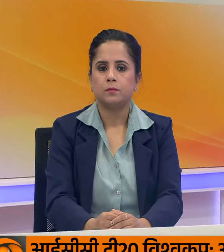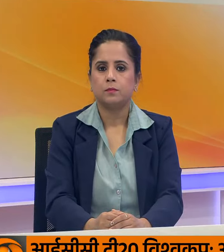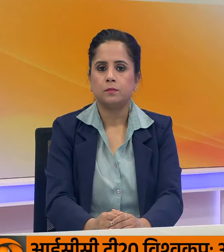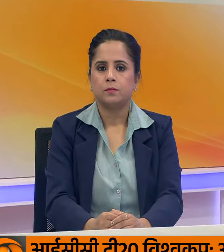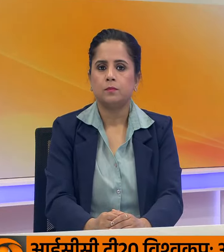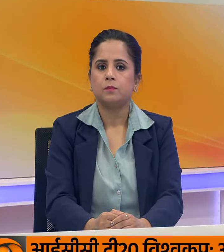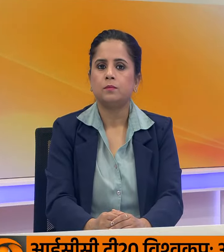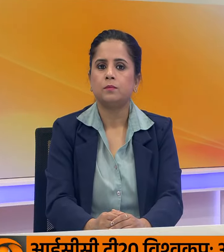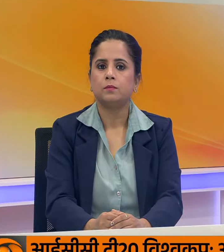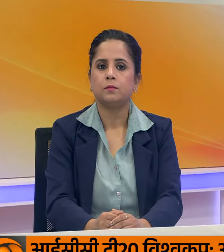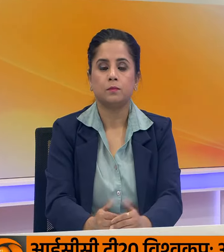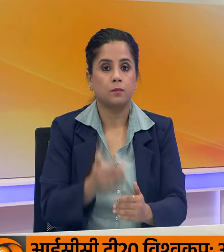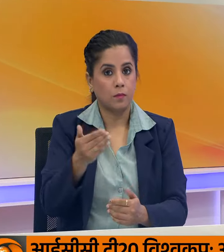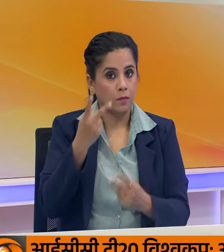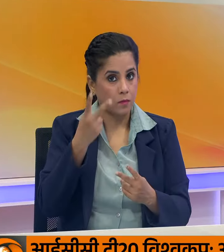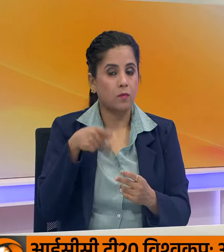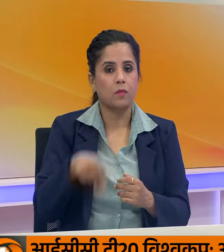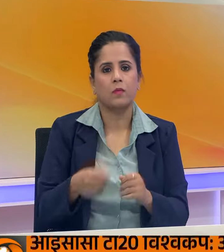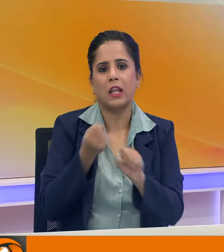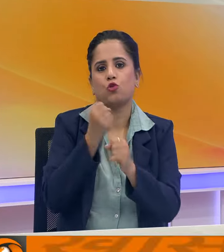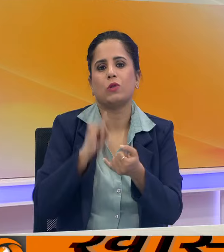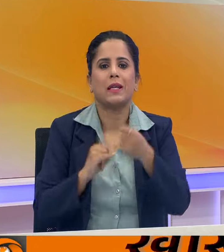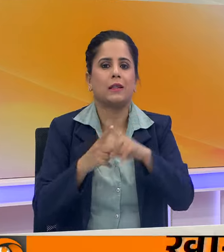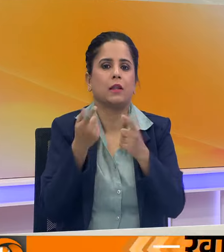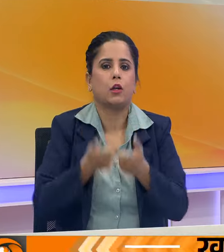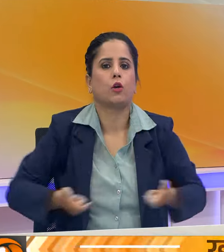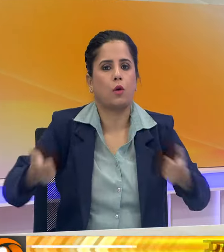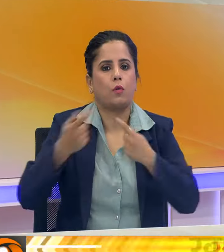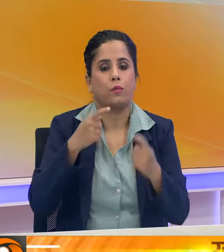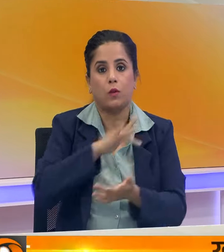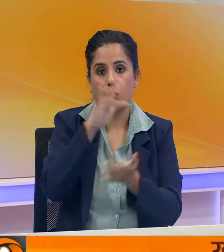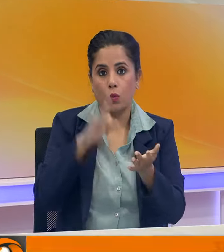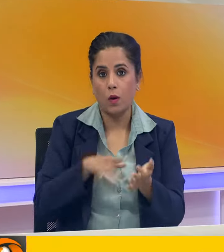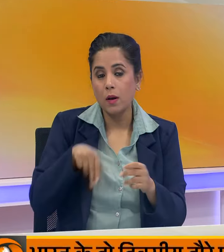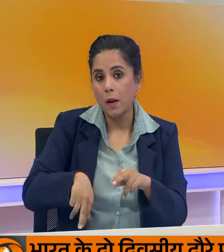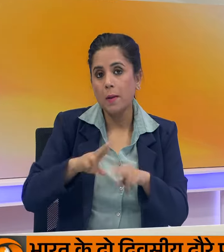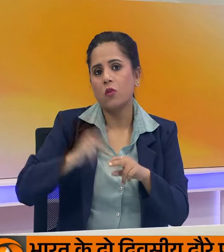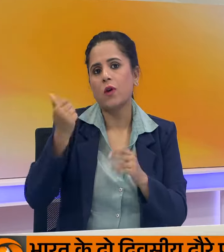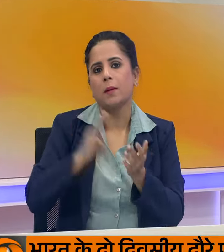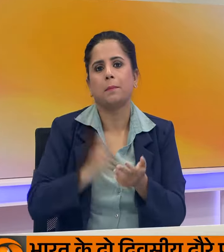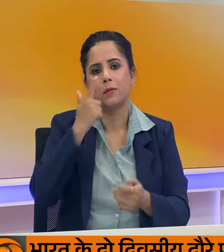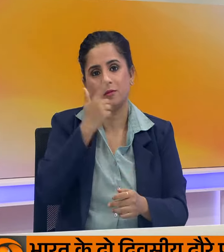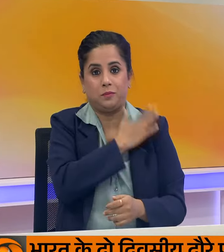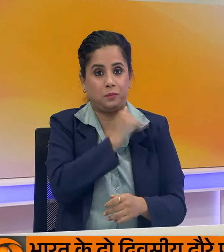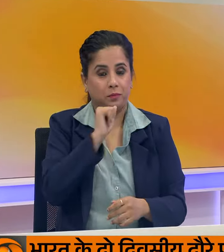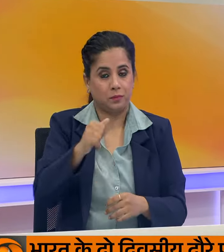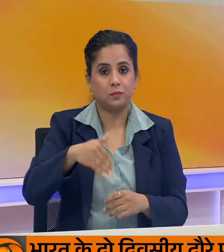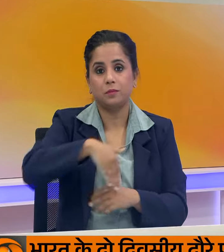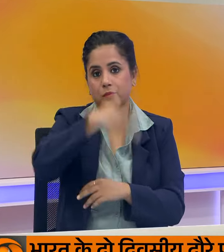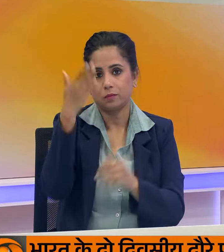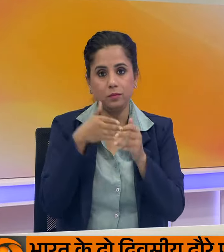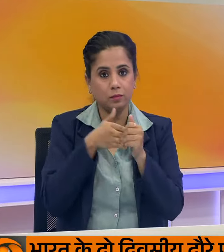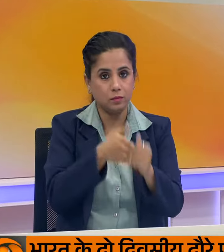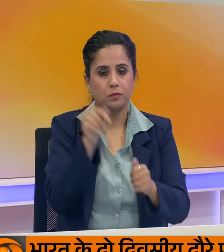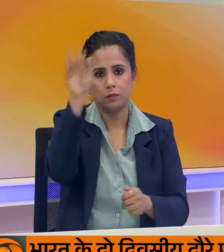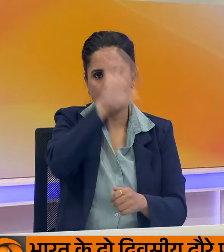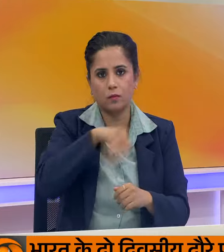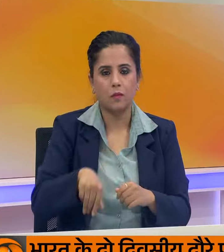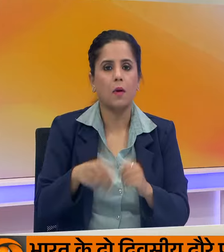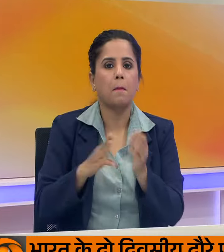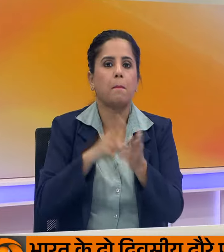हैं और अब बात जीएसटी कौंसिल की बैठक की केंद्रीय वित्त मंत्री निर्मला सीतारमण की अध्यक्षता में भारत